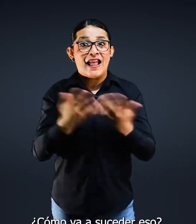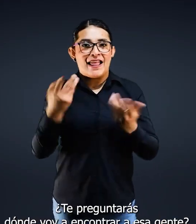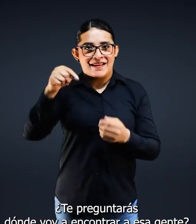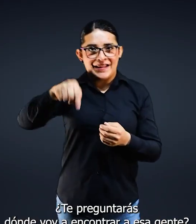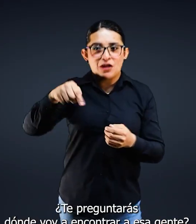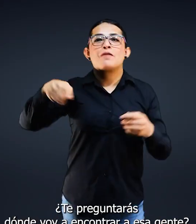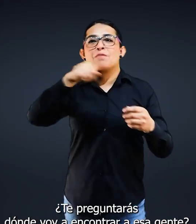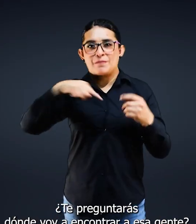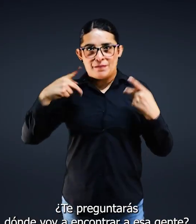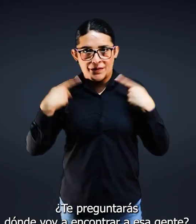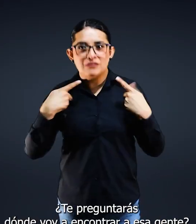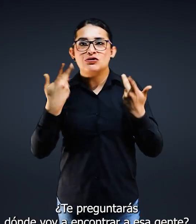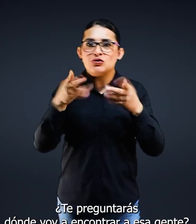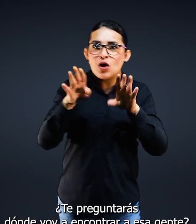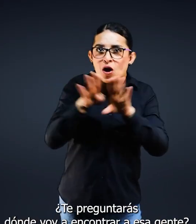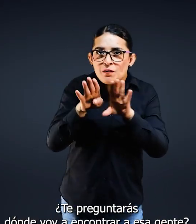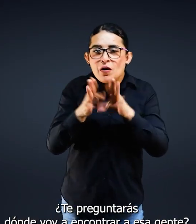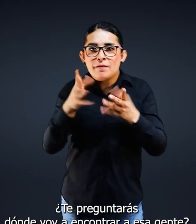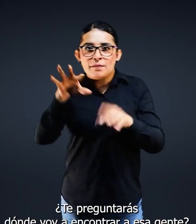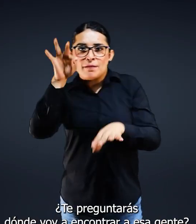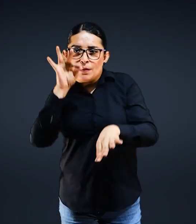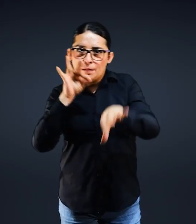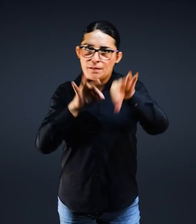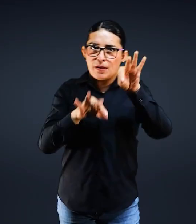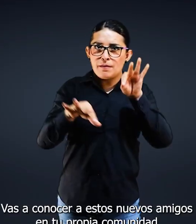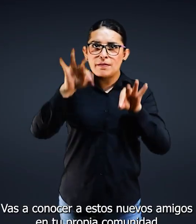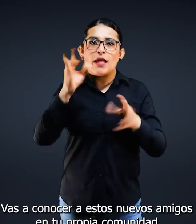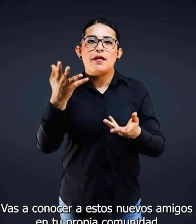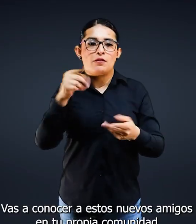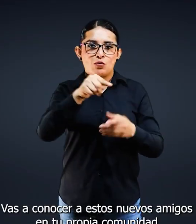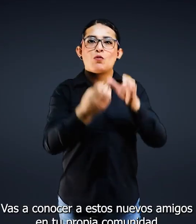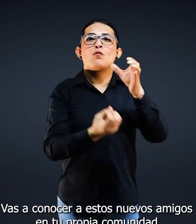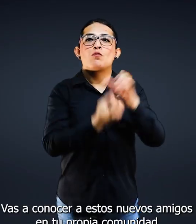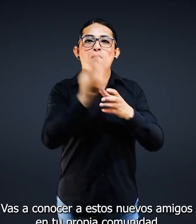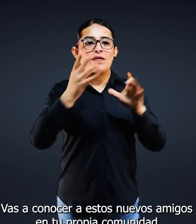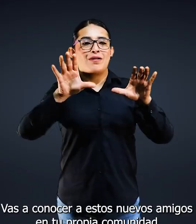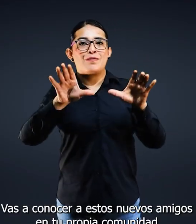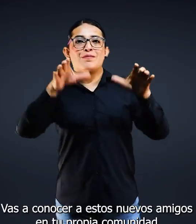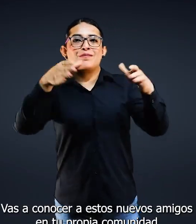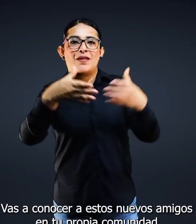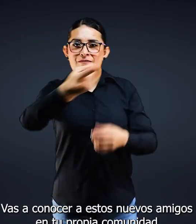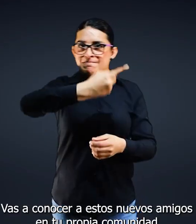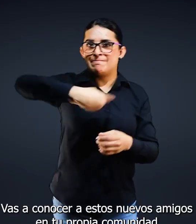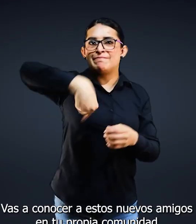te preguntarás. ¿Dónde voy a encontrar a esa gente? Vas a conocer a estos nuevos amigos en tu propia